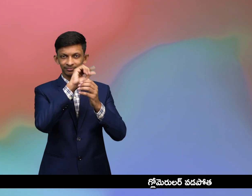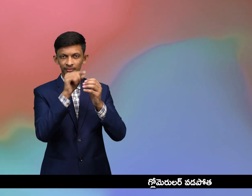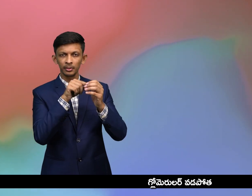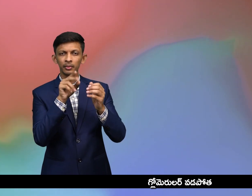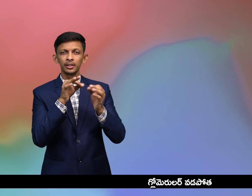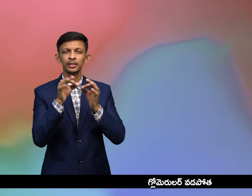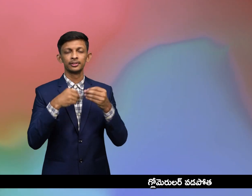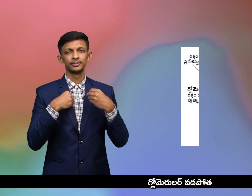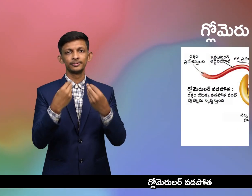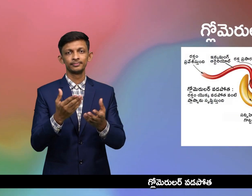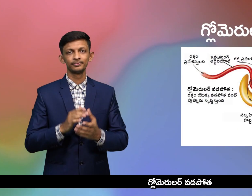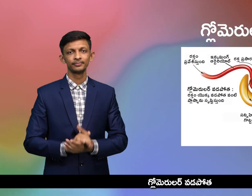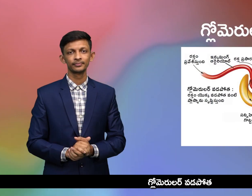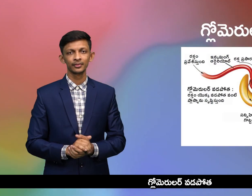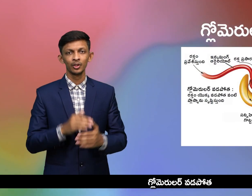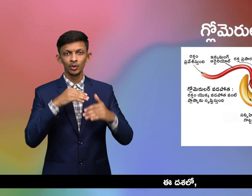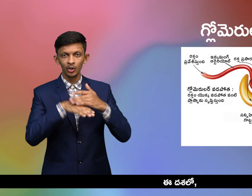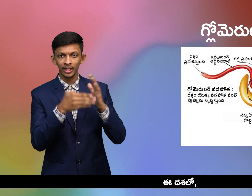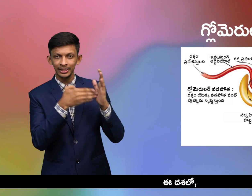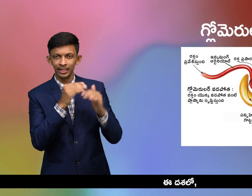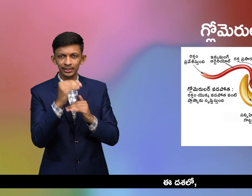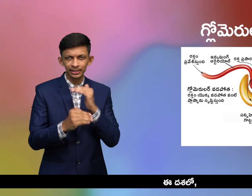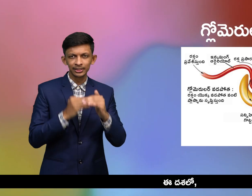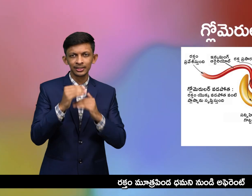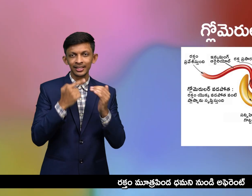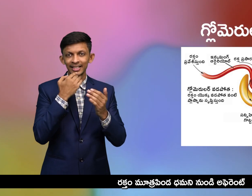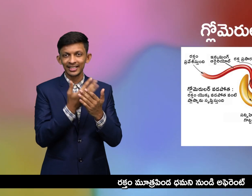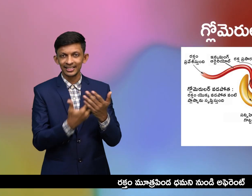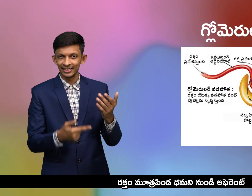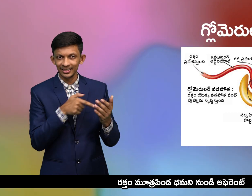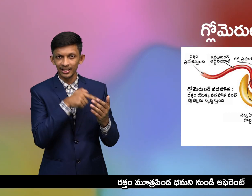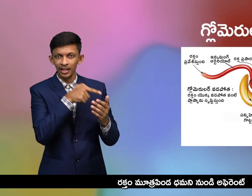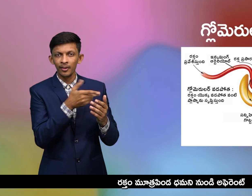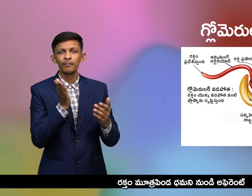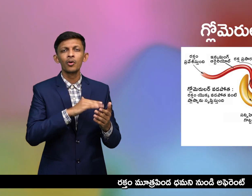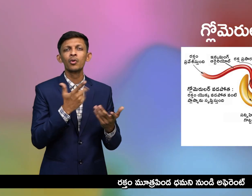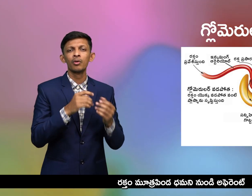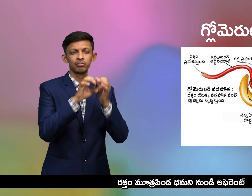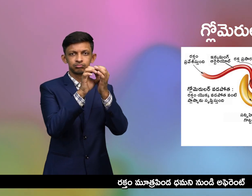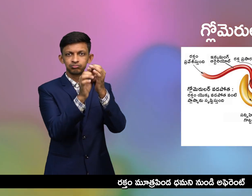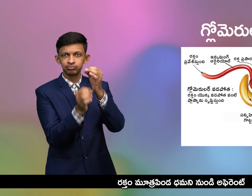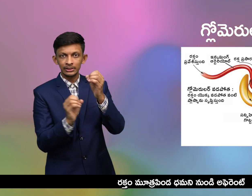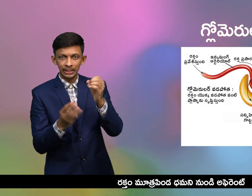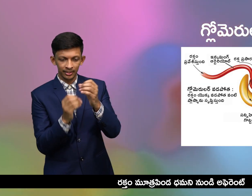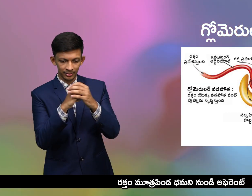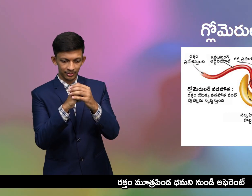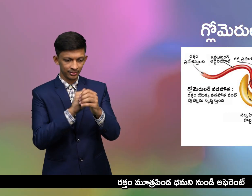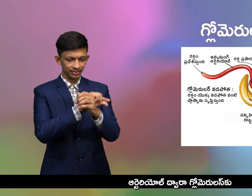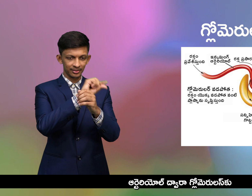గ్లోమెరులర్ వడపోత. ఈ దశలో రక్తం మూత్రపిండ ధమని నుండి అఫరెంట్